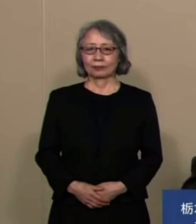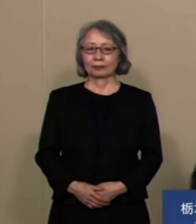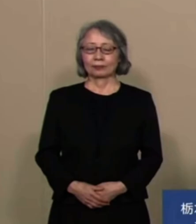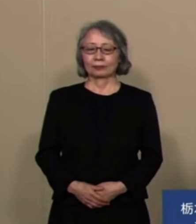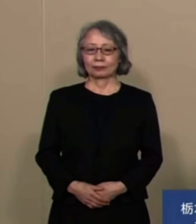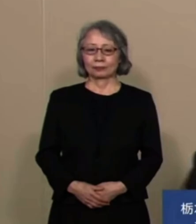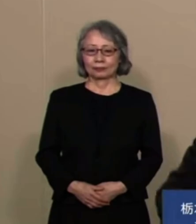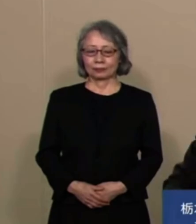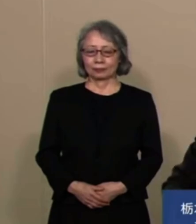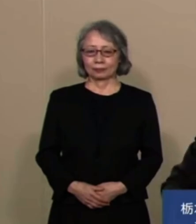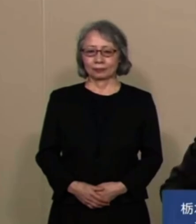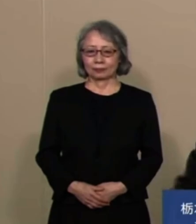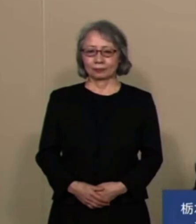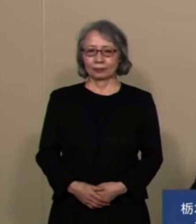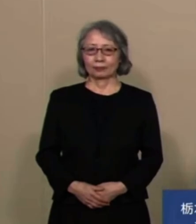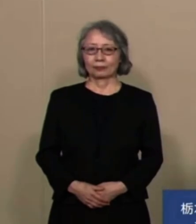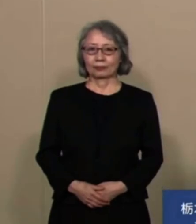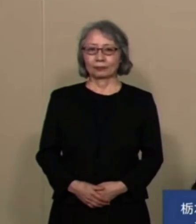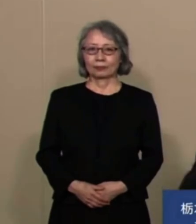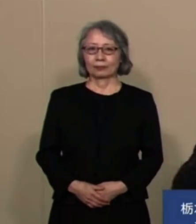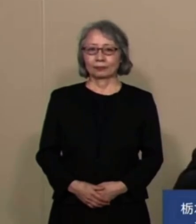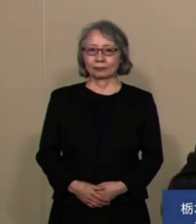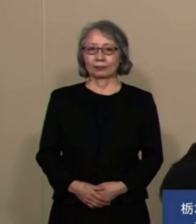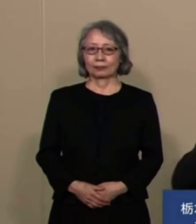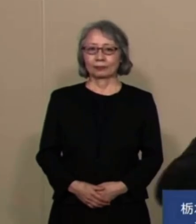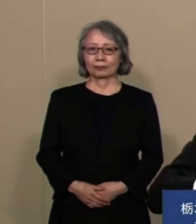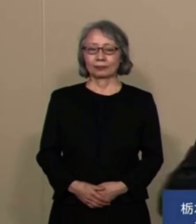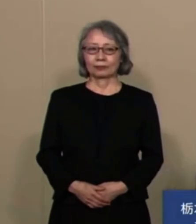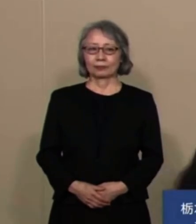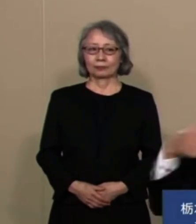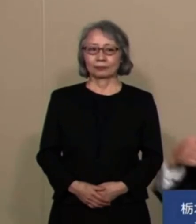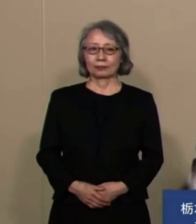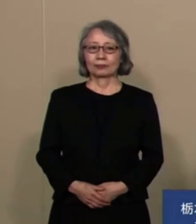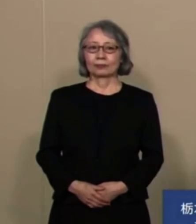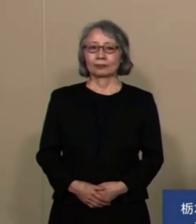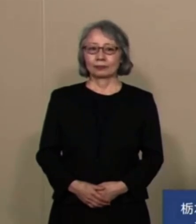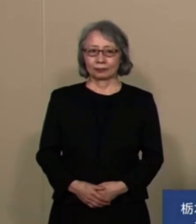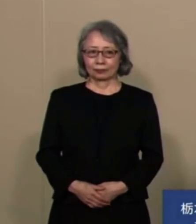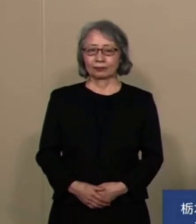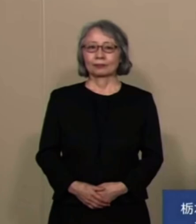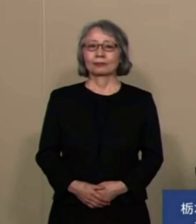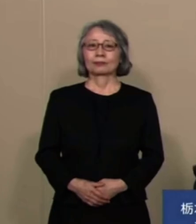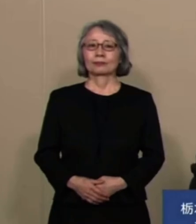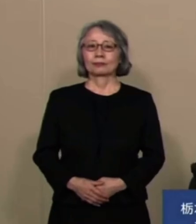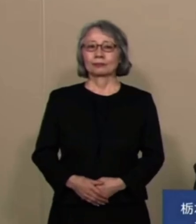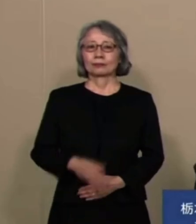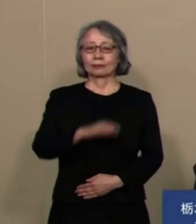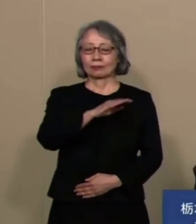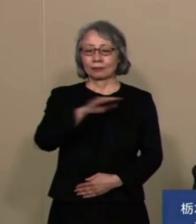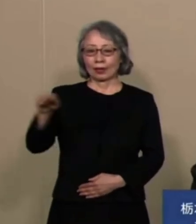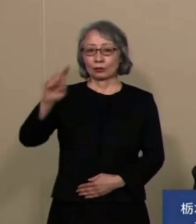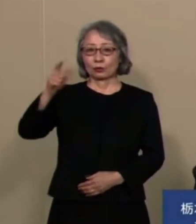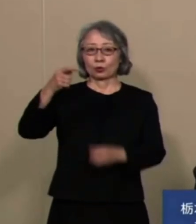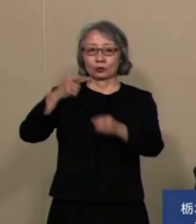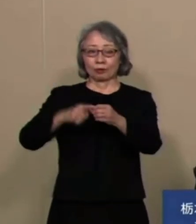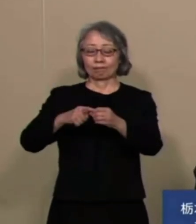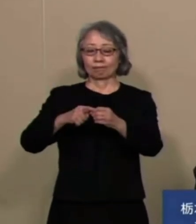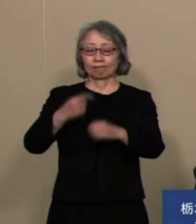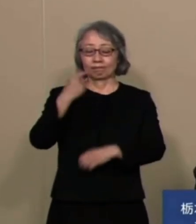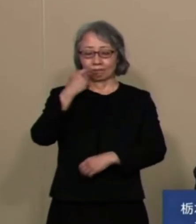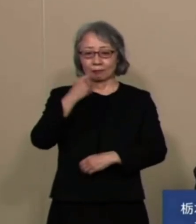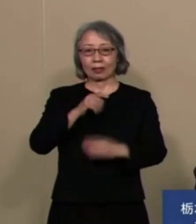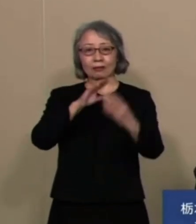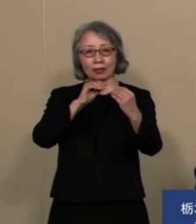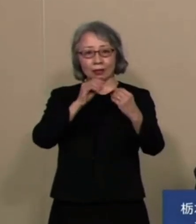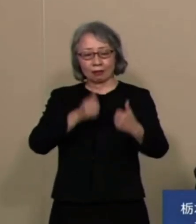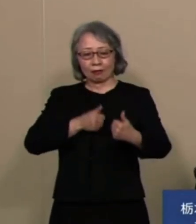に立補いたしました福田富風でございます平成16年